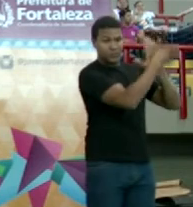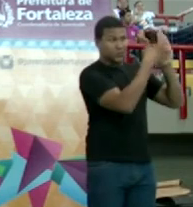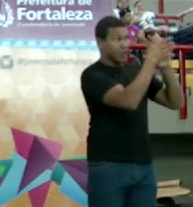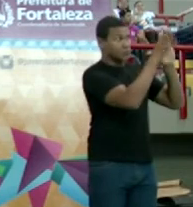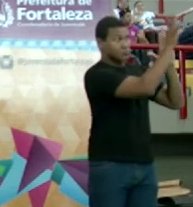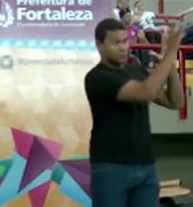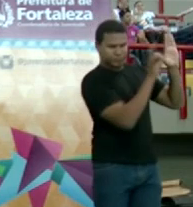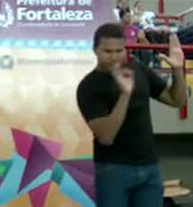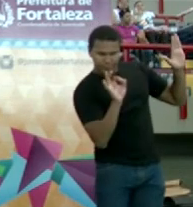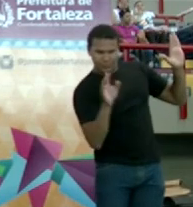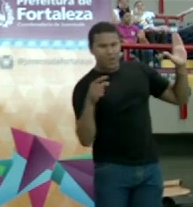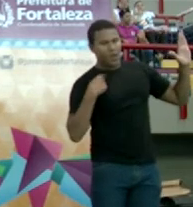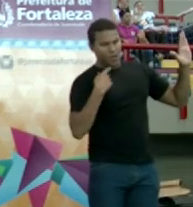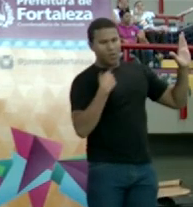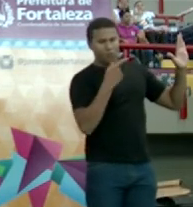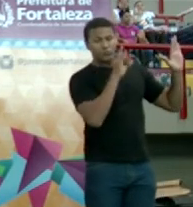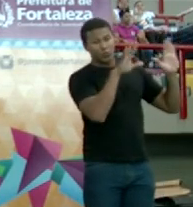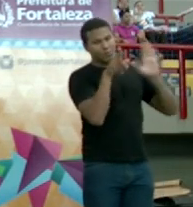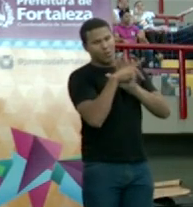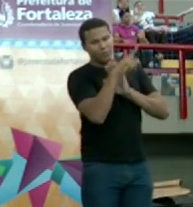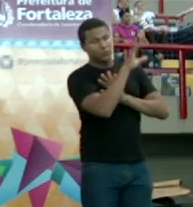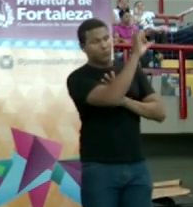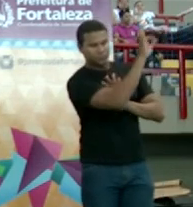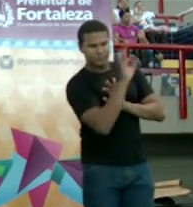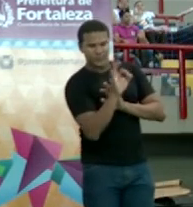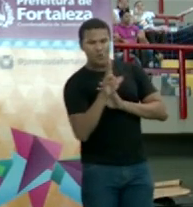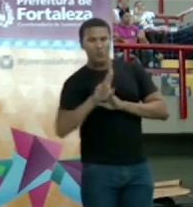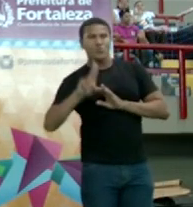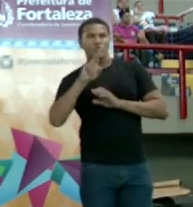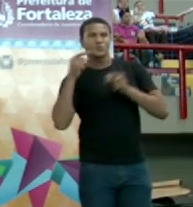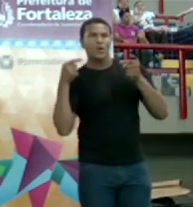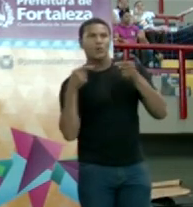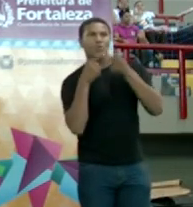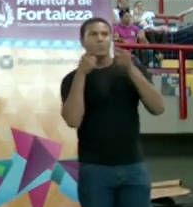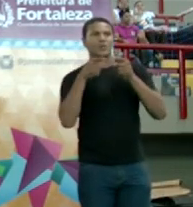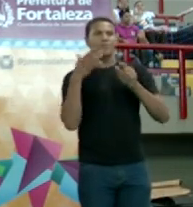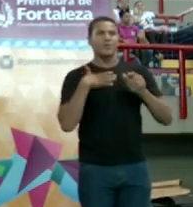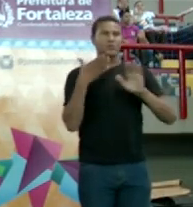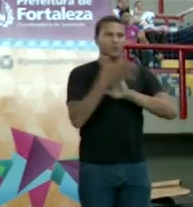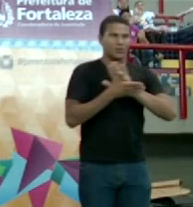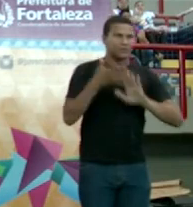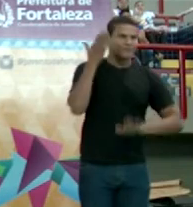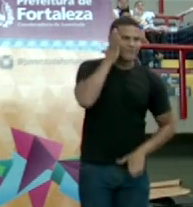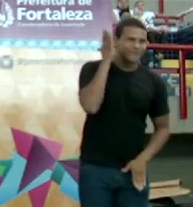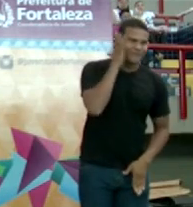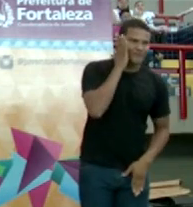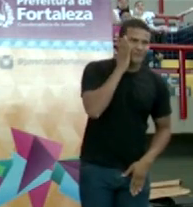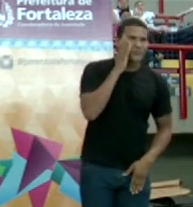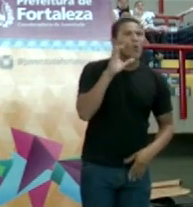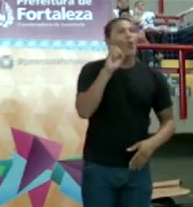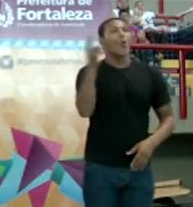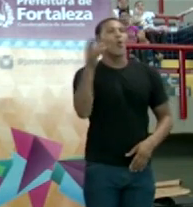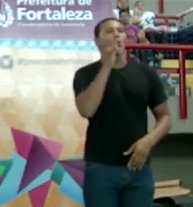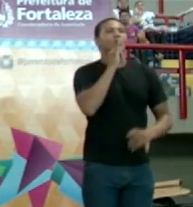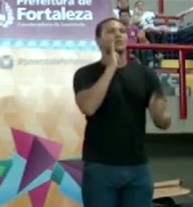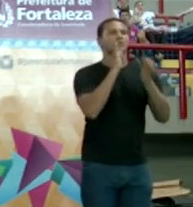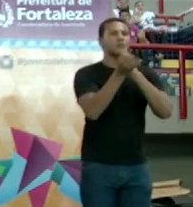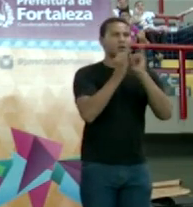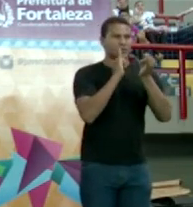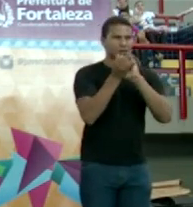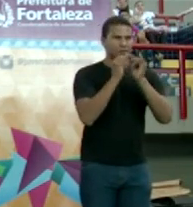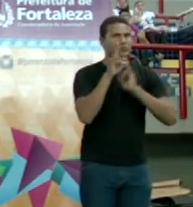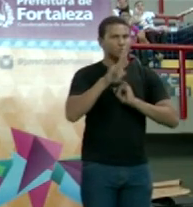inventar dado. O corretor para e vai olhar no IBGE. Em outras fontes na internet. Quem está corrigindo, olha.